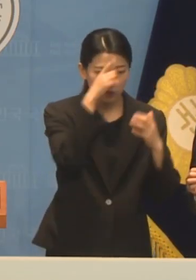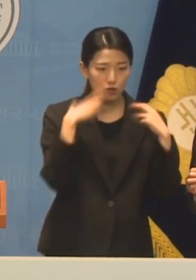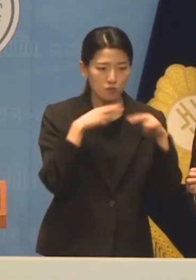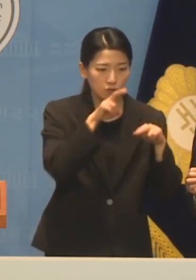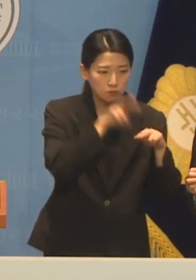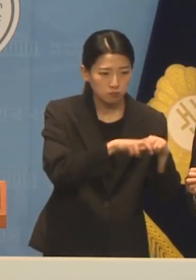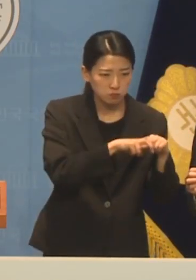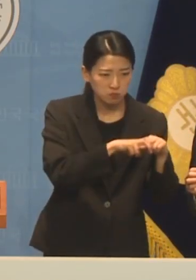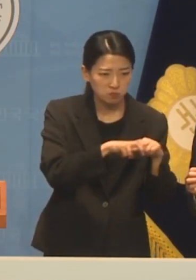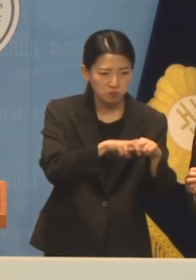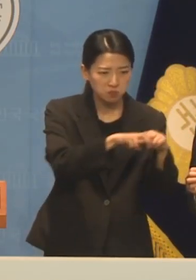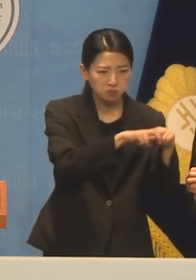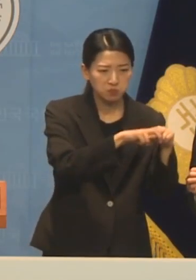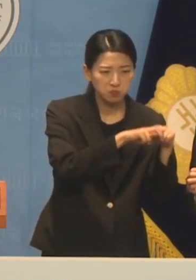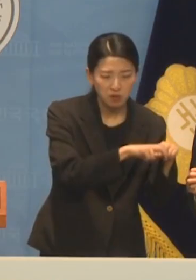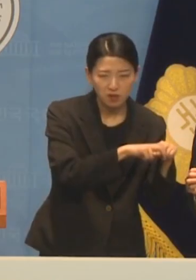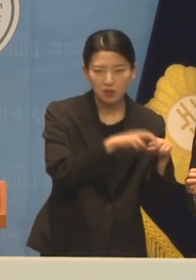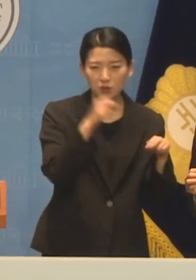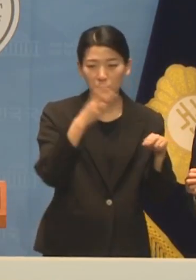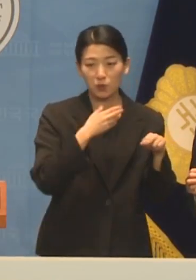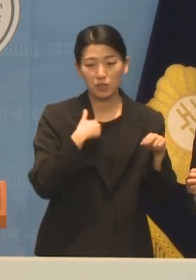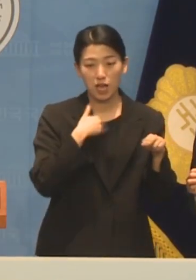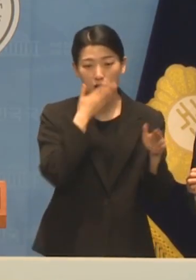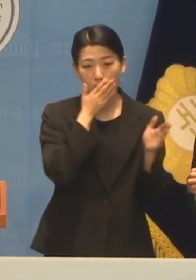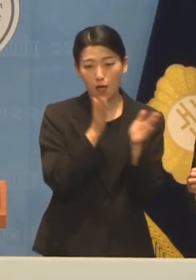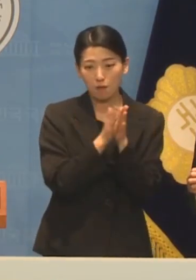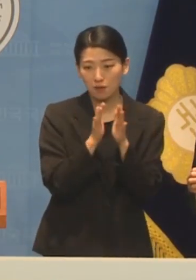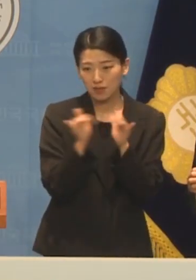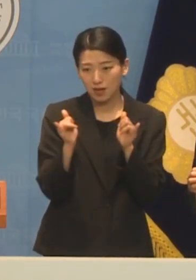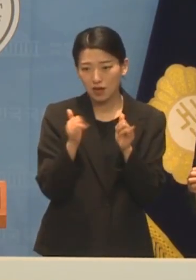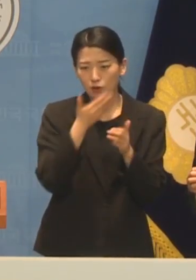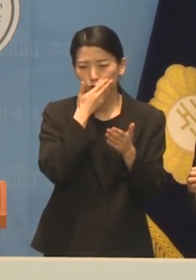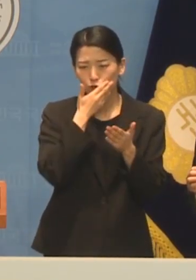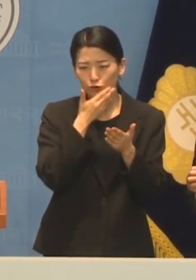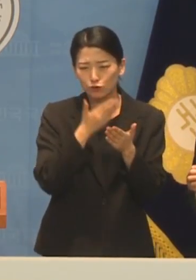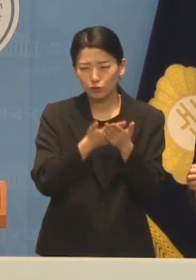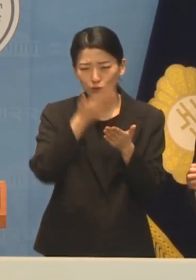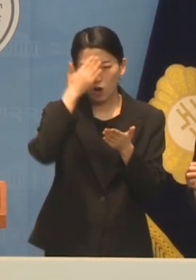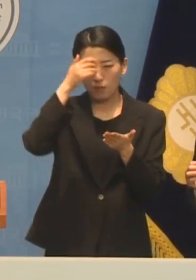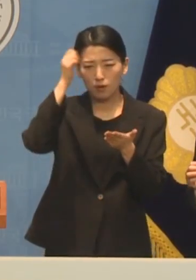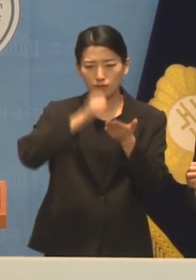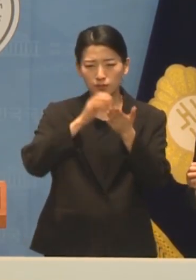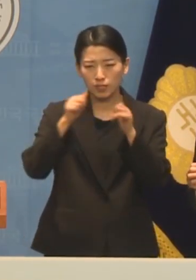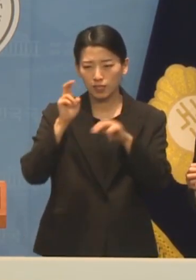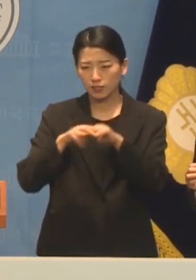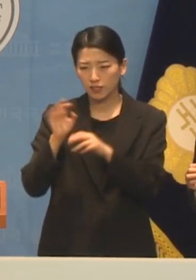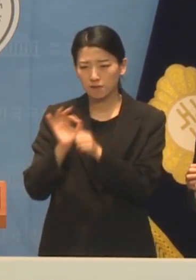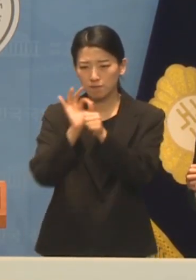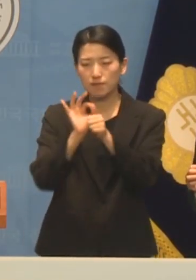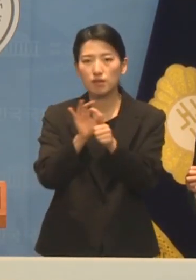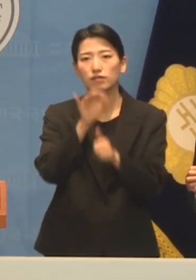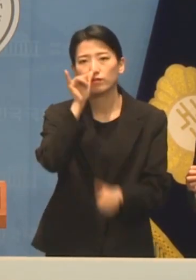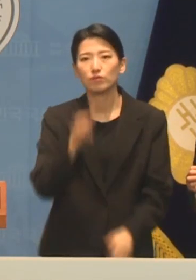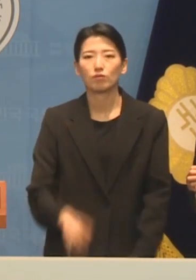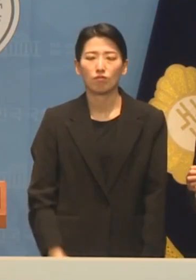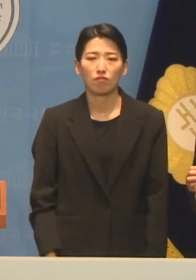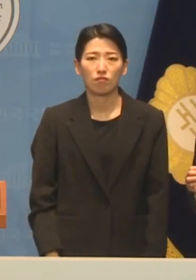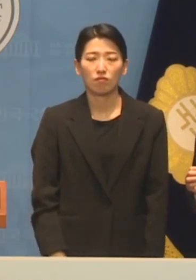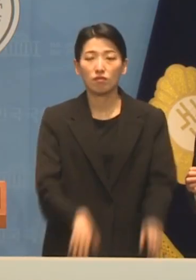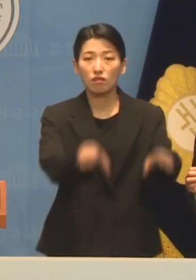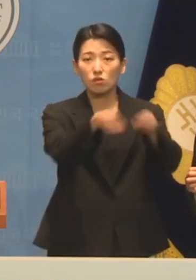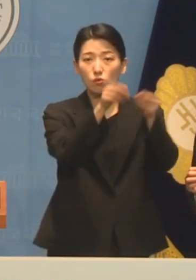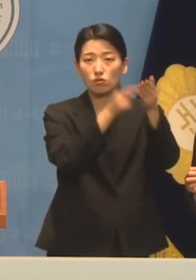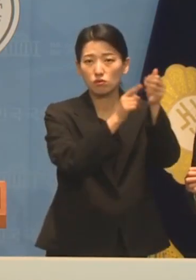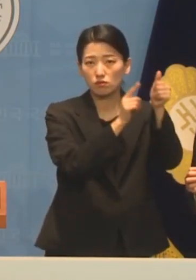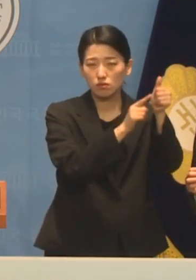세력 알박기에 여념이 없습니다. 한덕수 총리가 대통령목 헌법재판관에 이완규